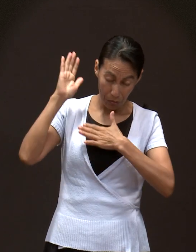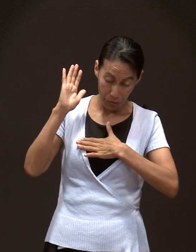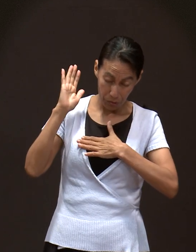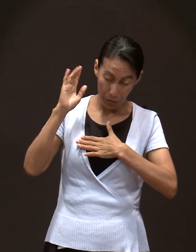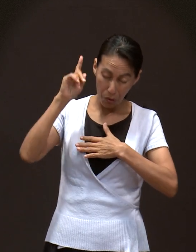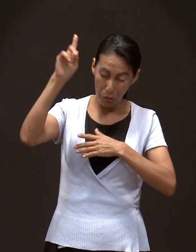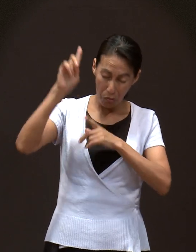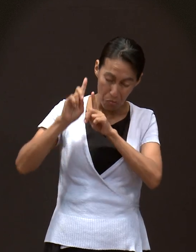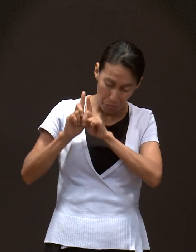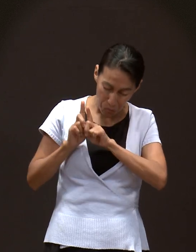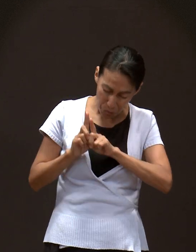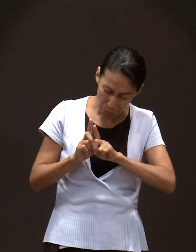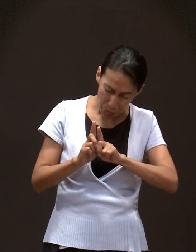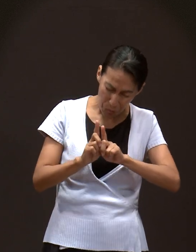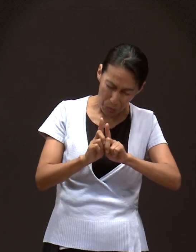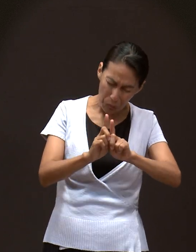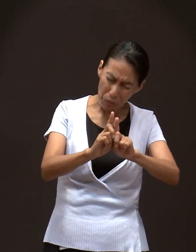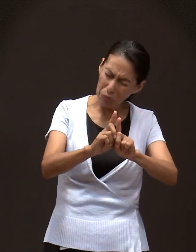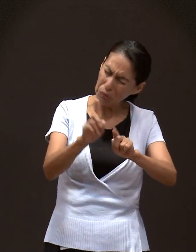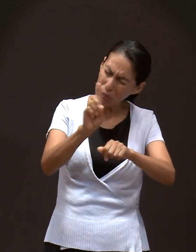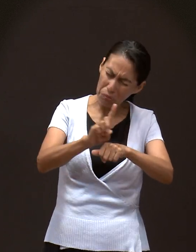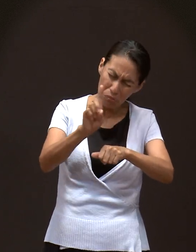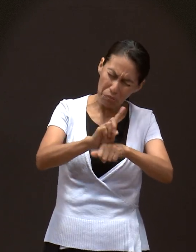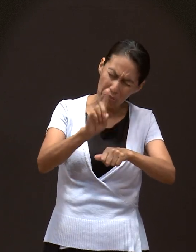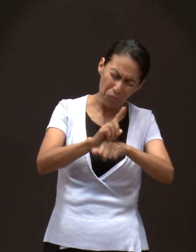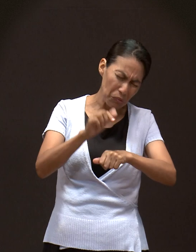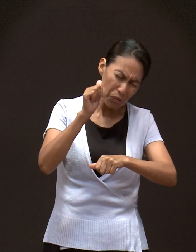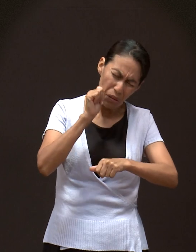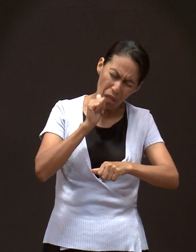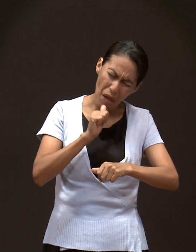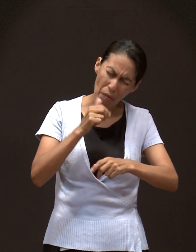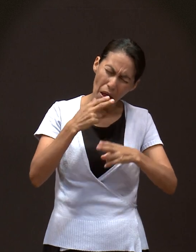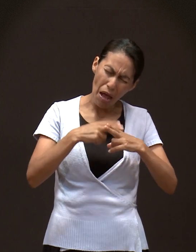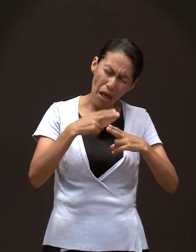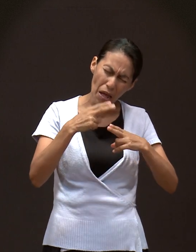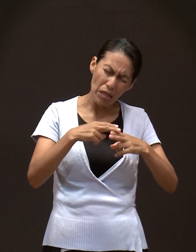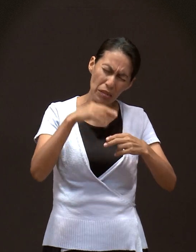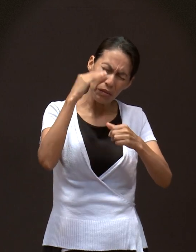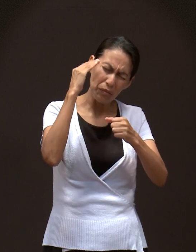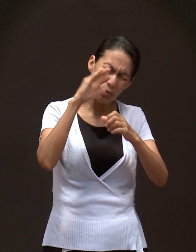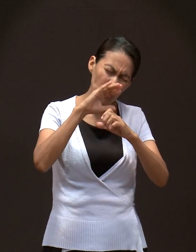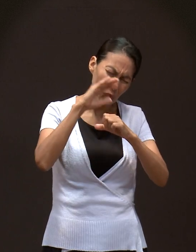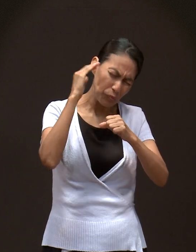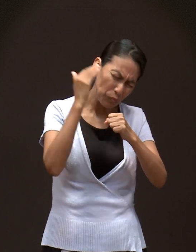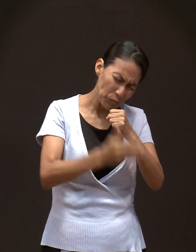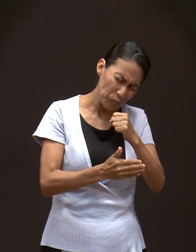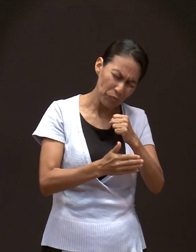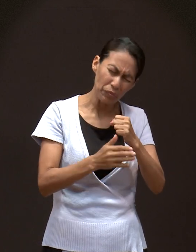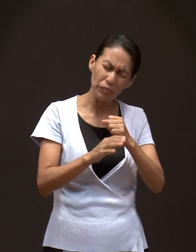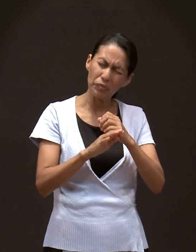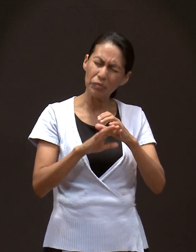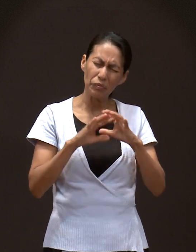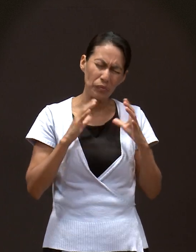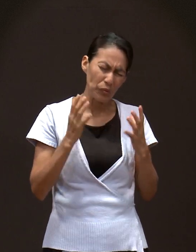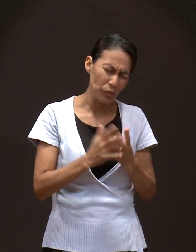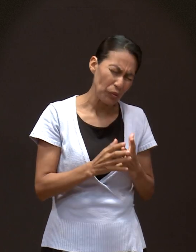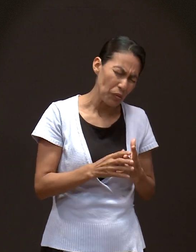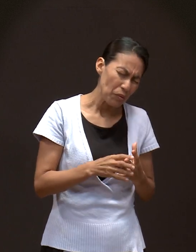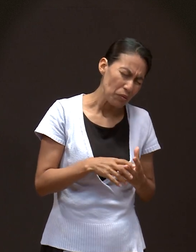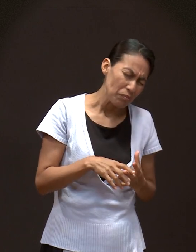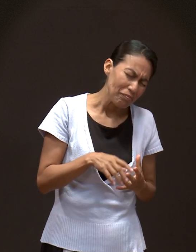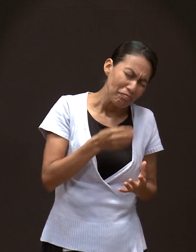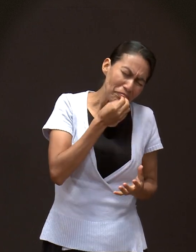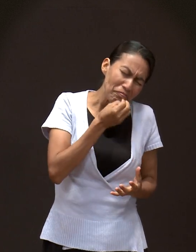todos los días hasta el fin del mundo. Amén. Sin embargo, los problemas llegan a nuestra vida,